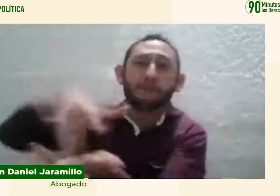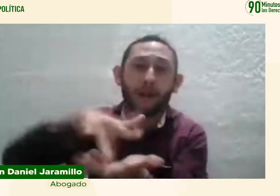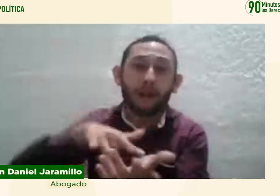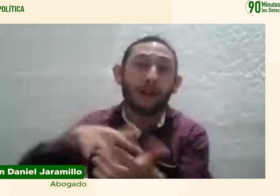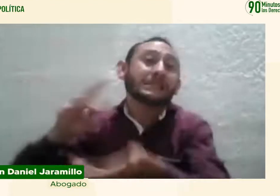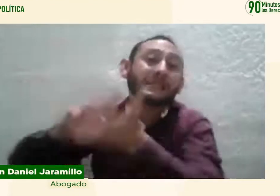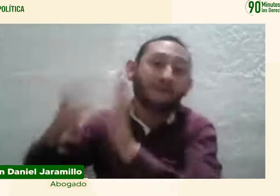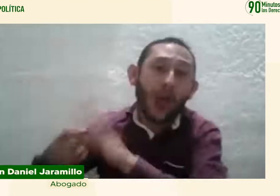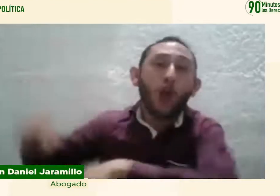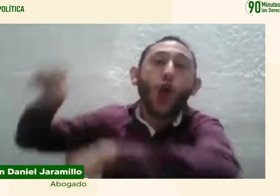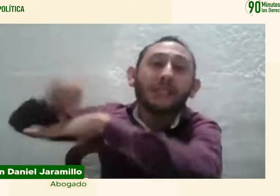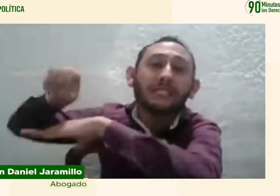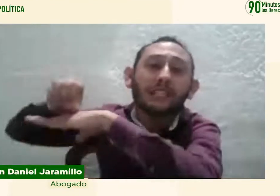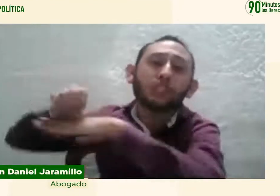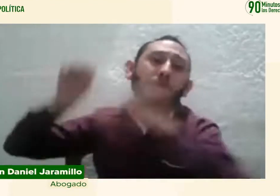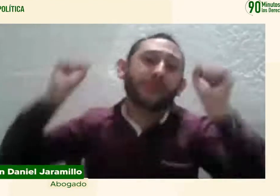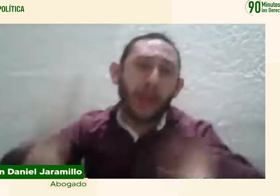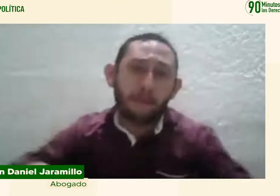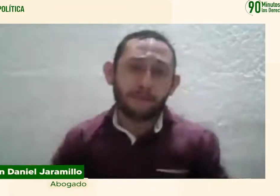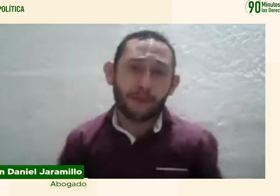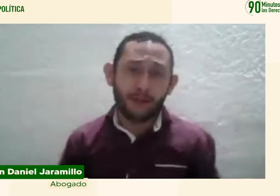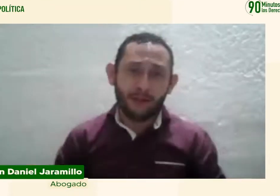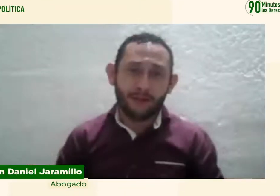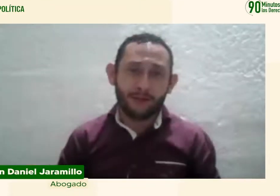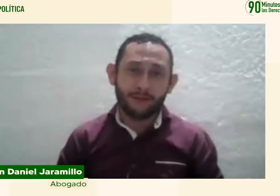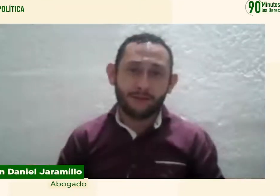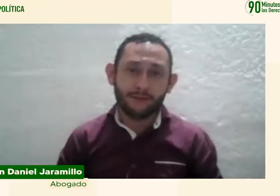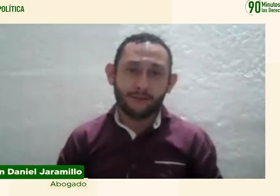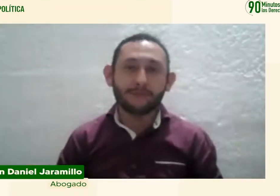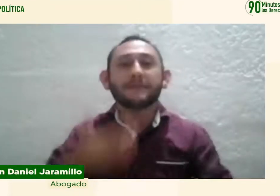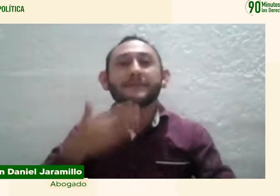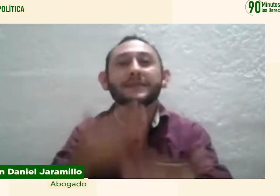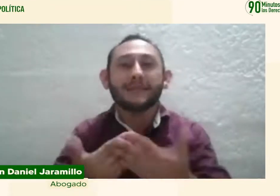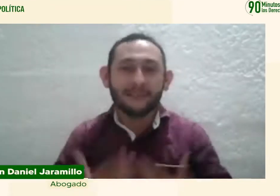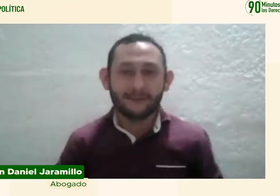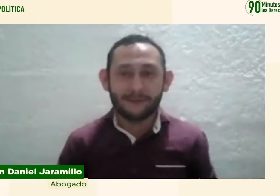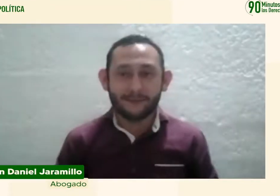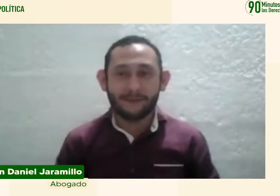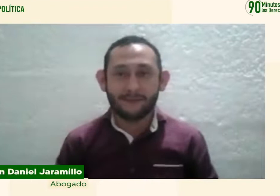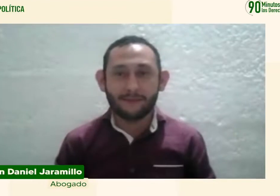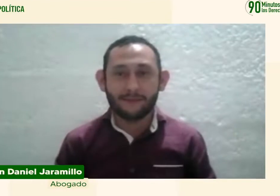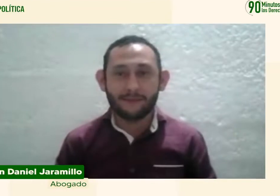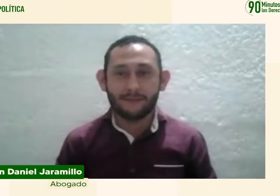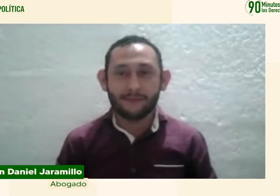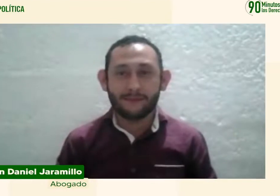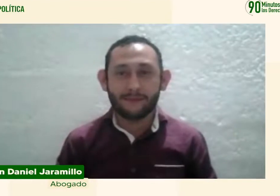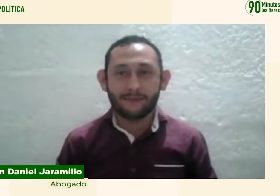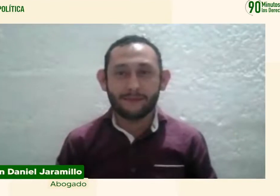porque todas las personas acceden a ellas menos nosotros entonces las organizaciones también lo pueden hacer gracias